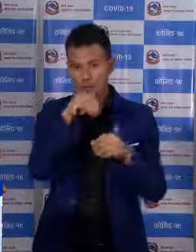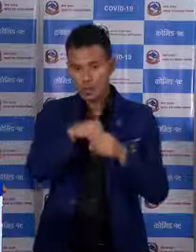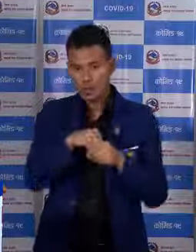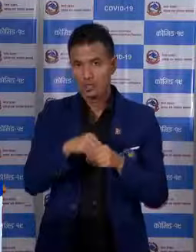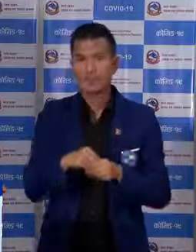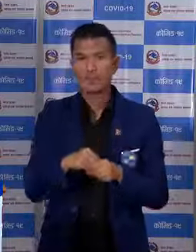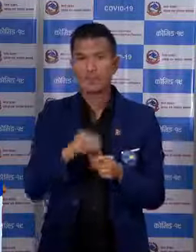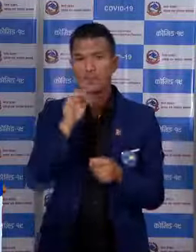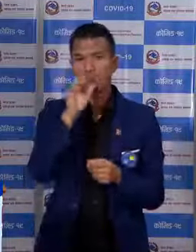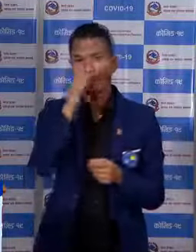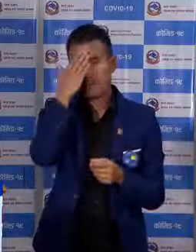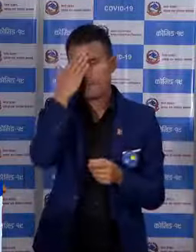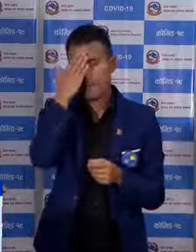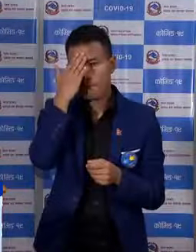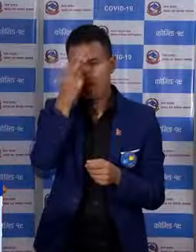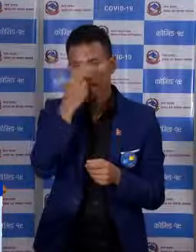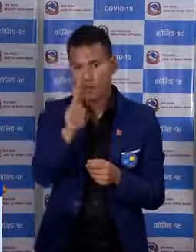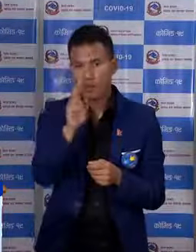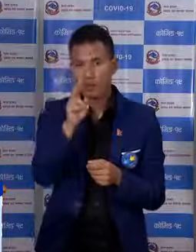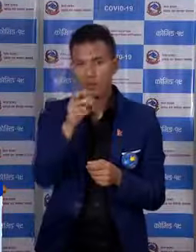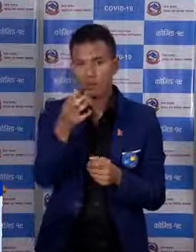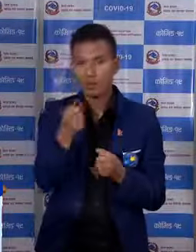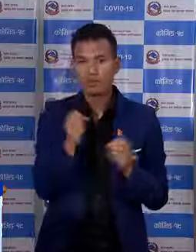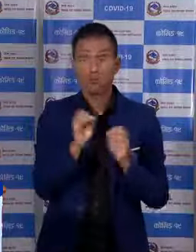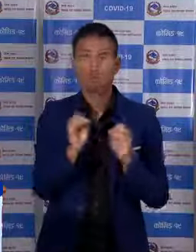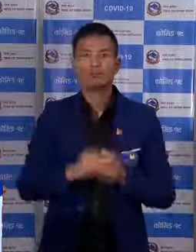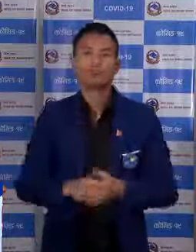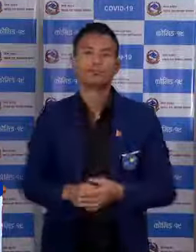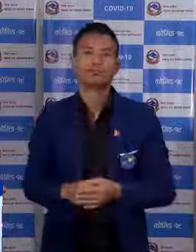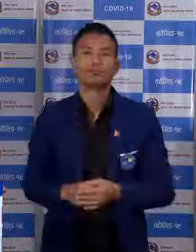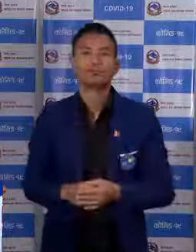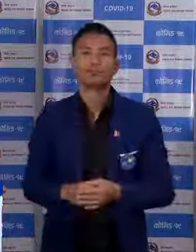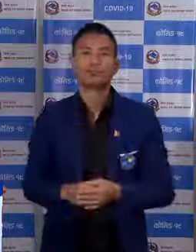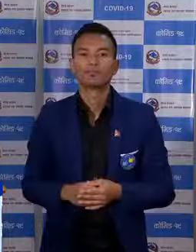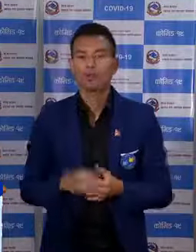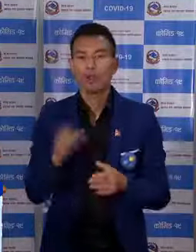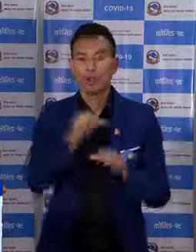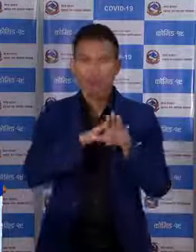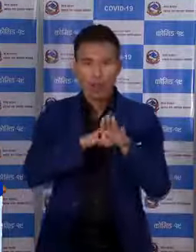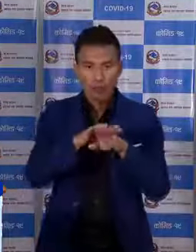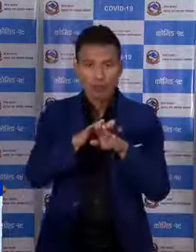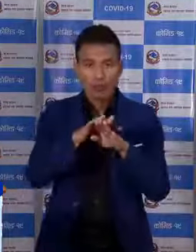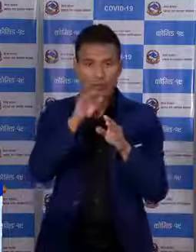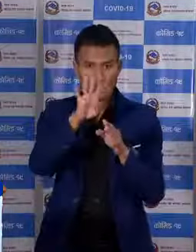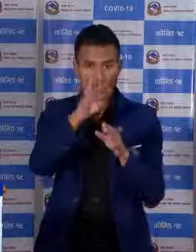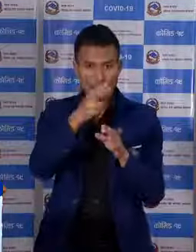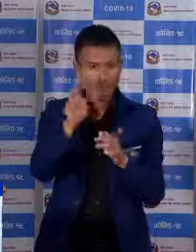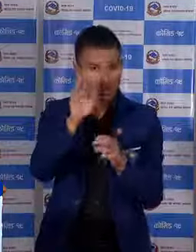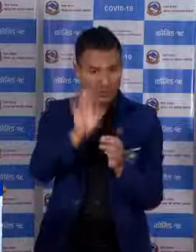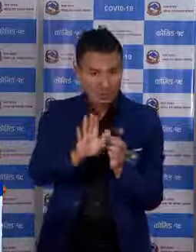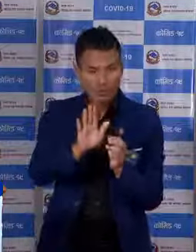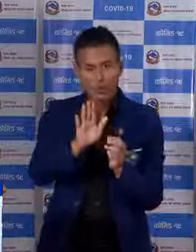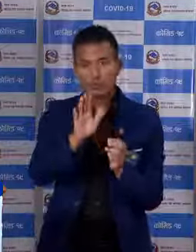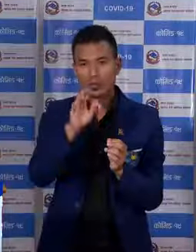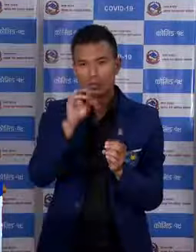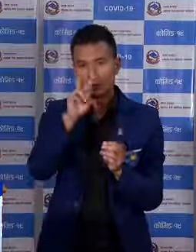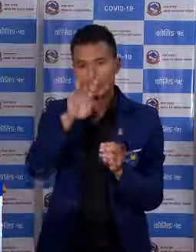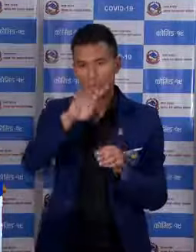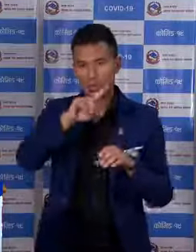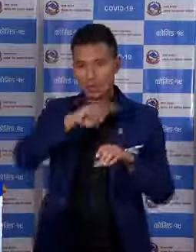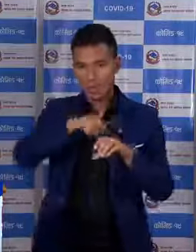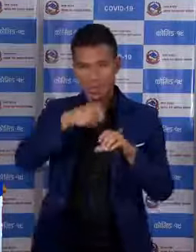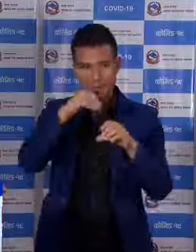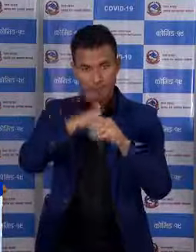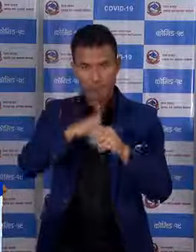संक्रमीद भयको हामिले पायका छयनो रह वहां ब्यक्ति हरु जो चार्जाना रहनु भयक गता 24